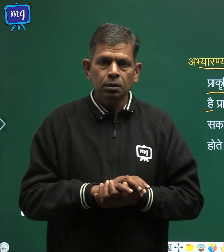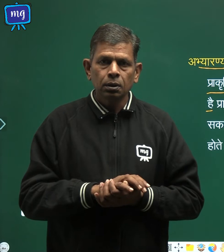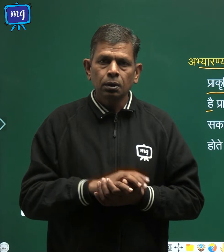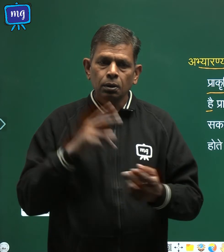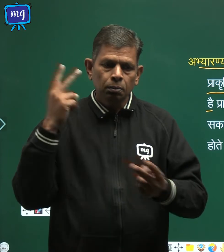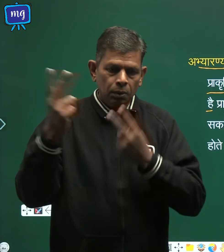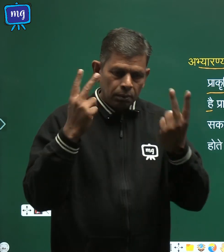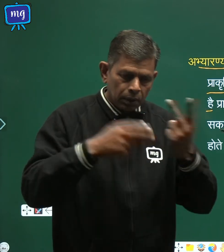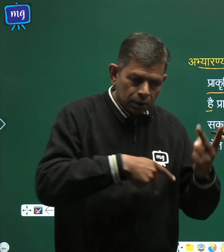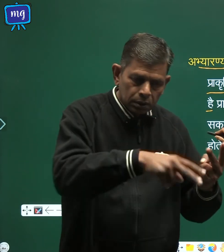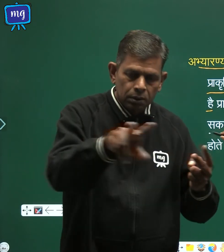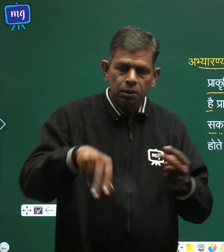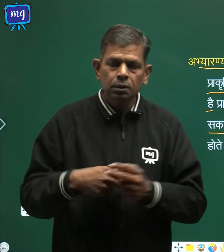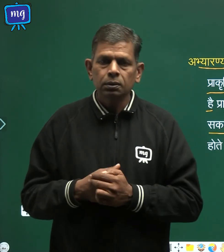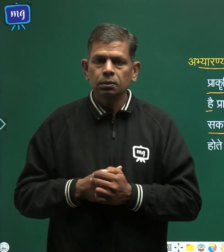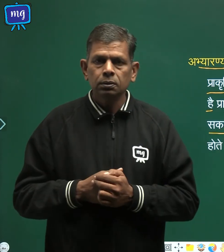भ्रमण कर सकते हैं।